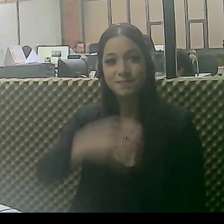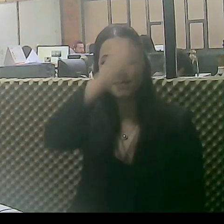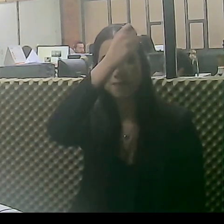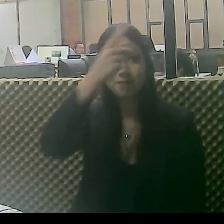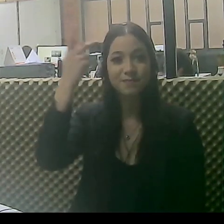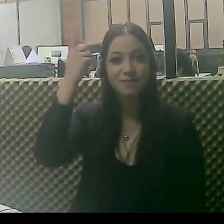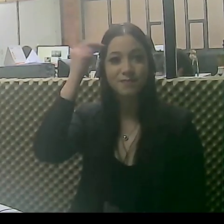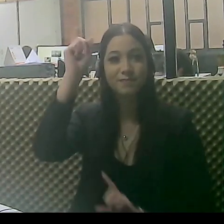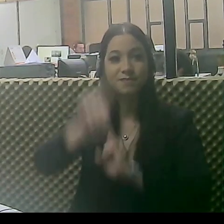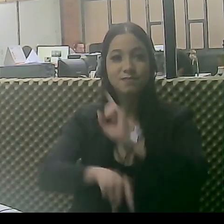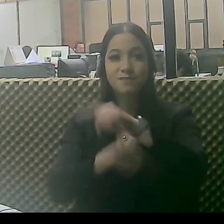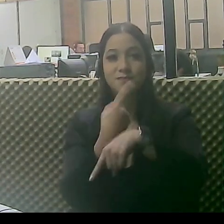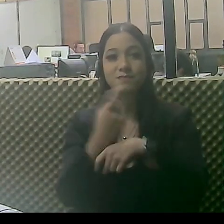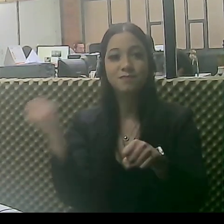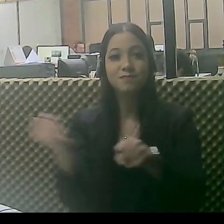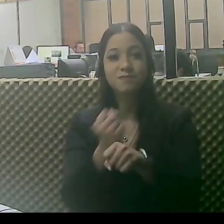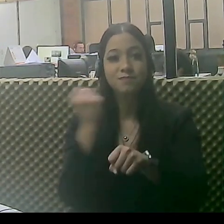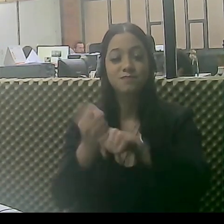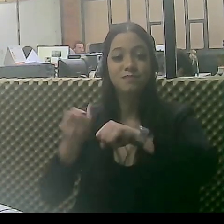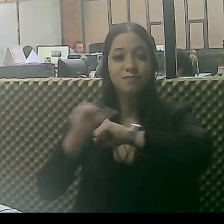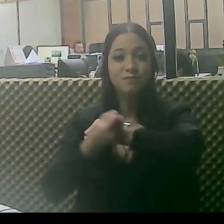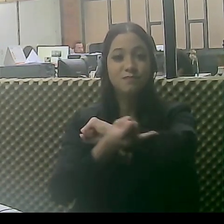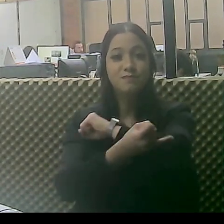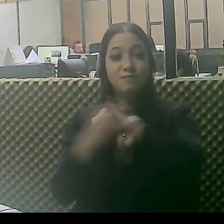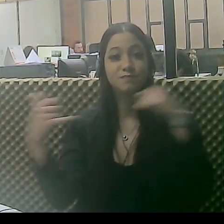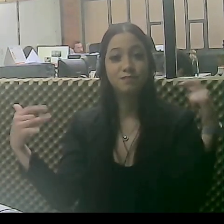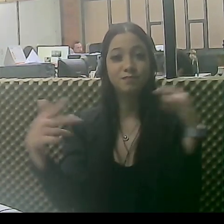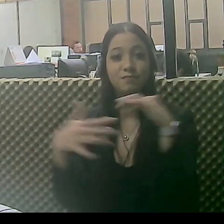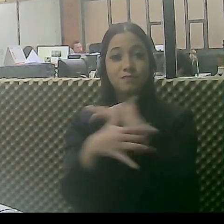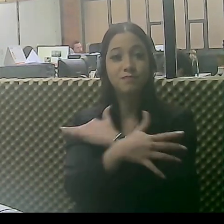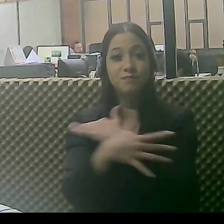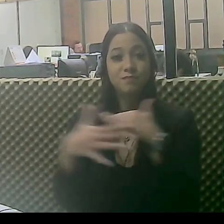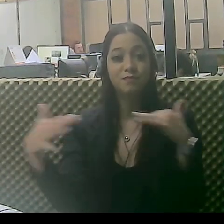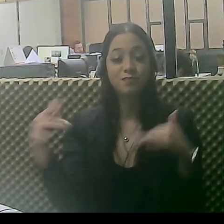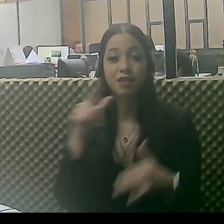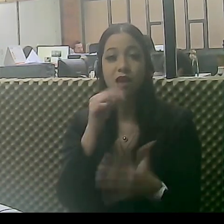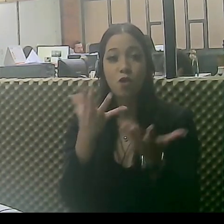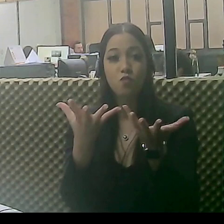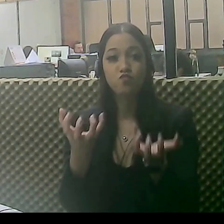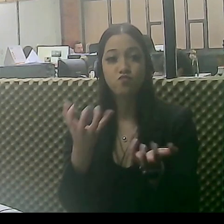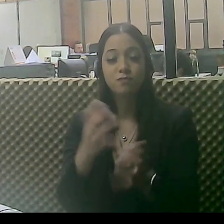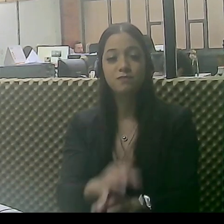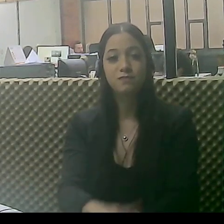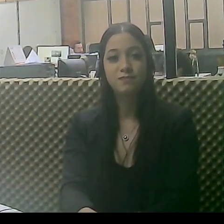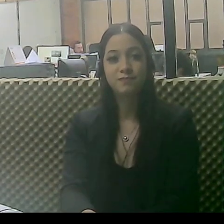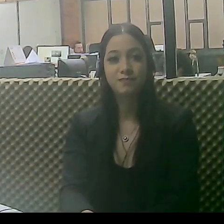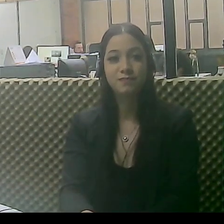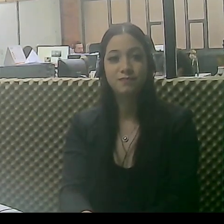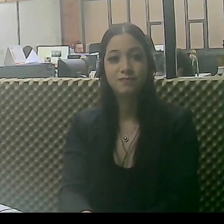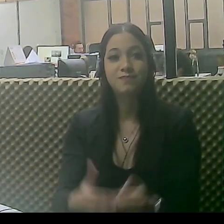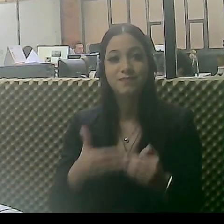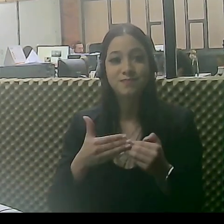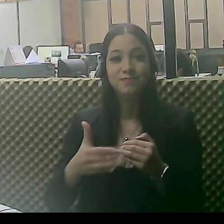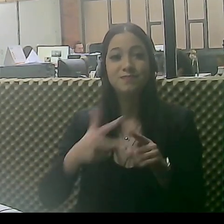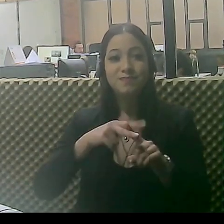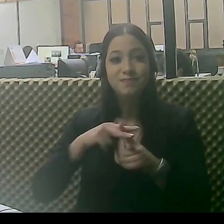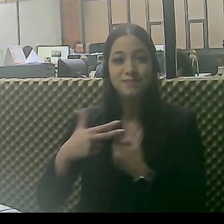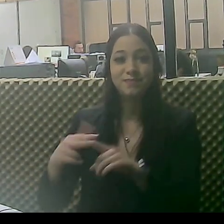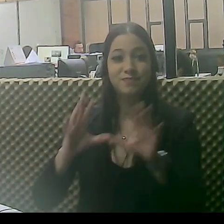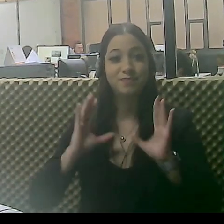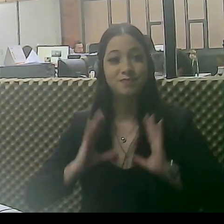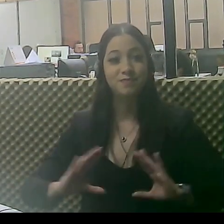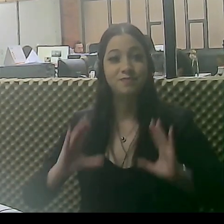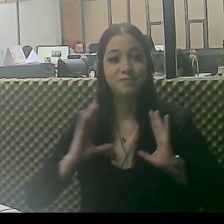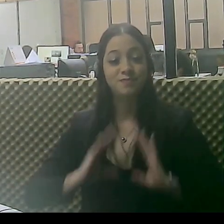Prefeitura avança com obras de infraestrutura de mobilidade urbana e drenagem. Tem início manutenções em